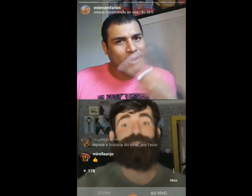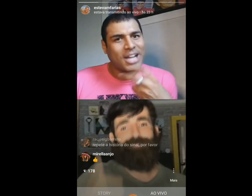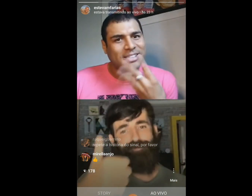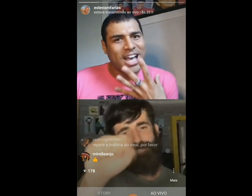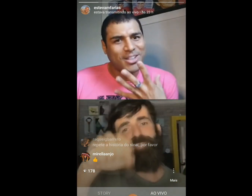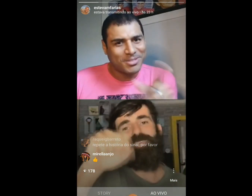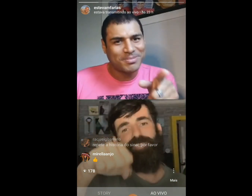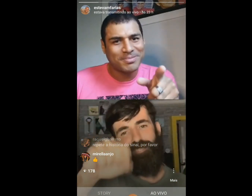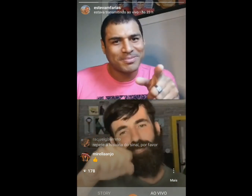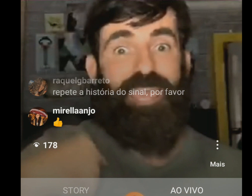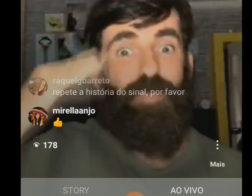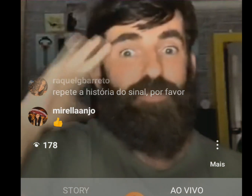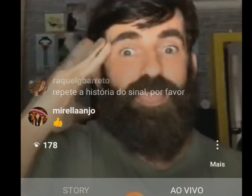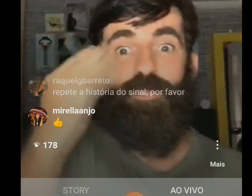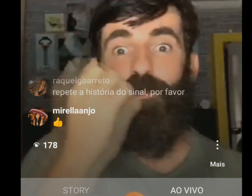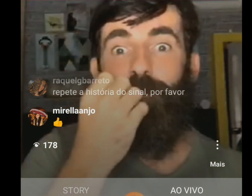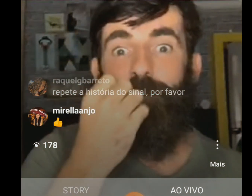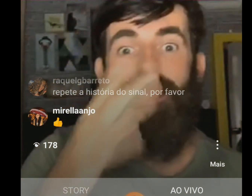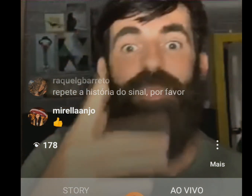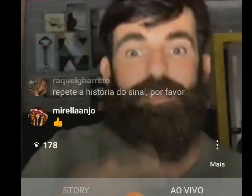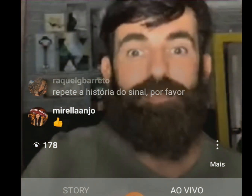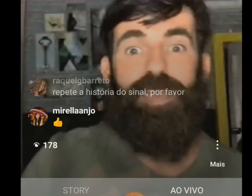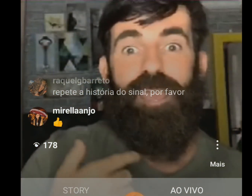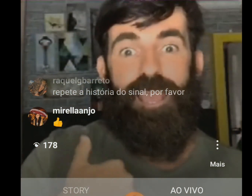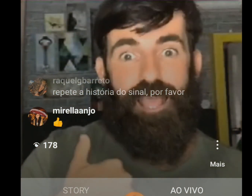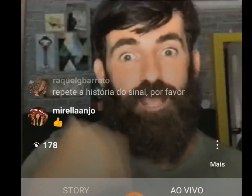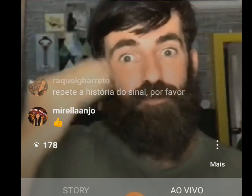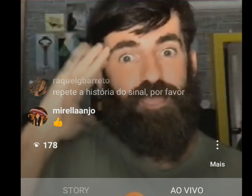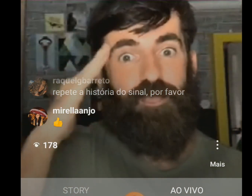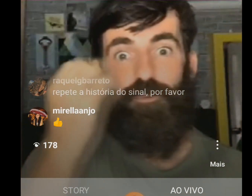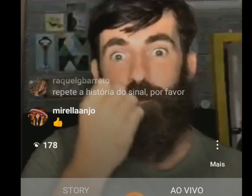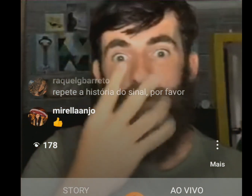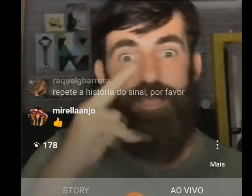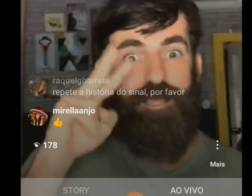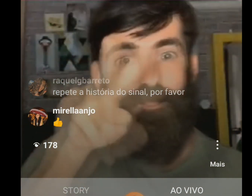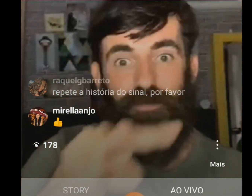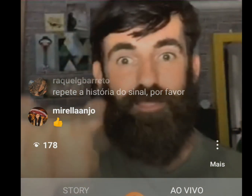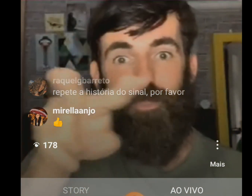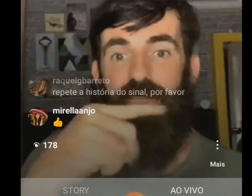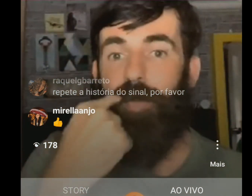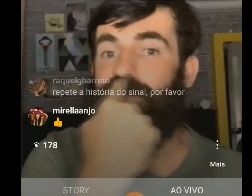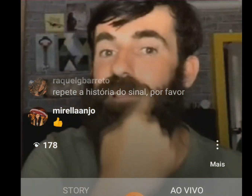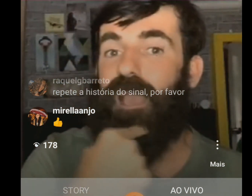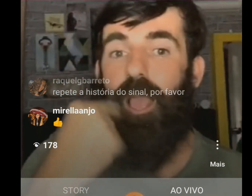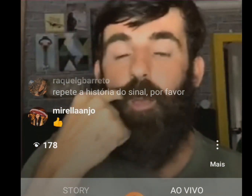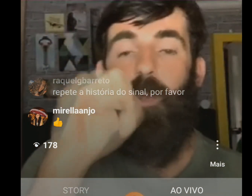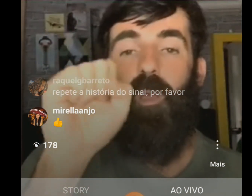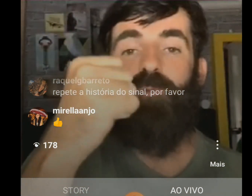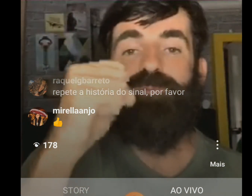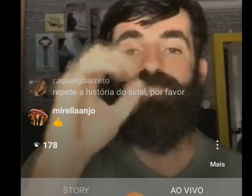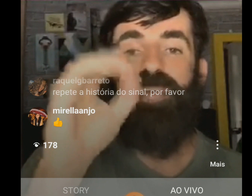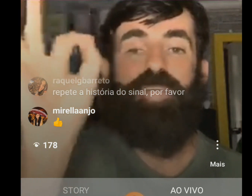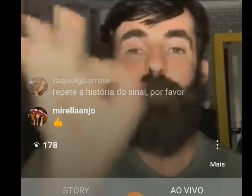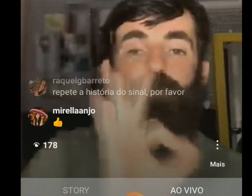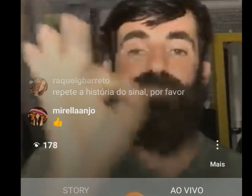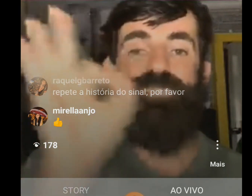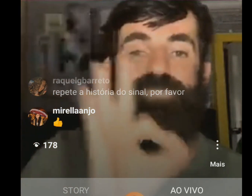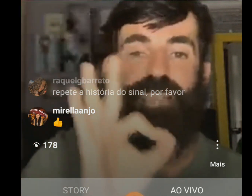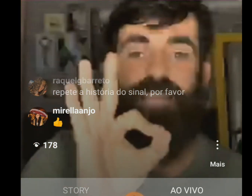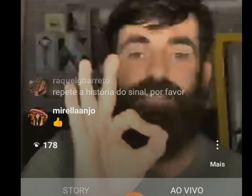oralizado? Eu entendo bem oralização, sou muito visual. Eu faço bem leitura labial. 80%